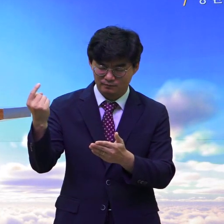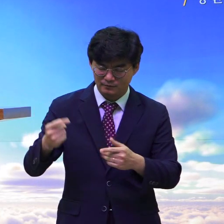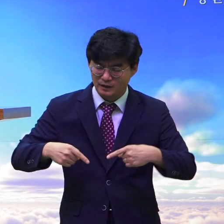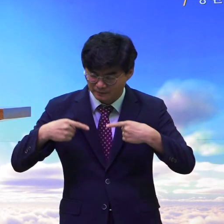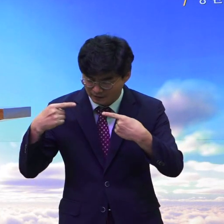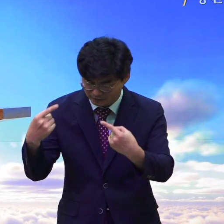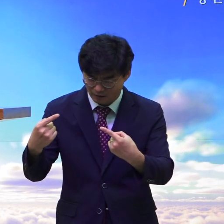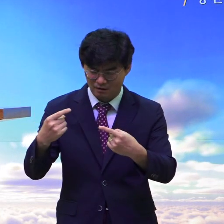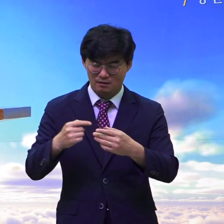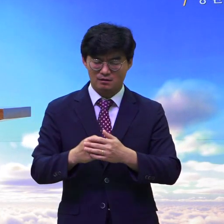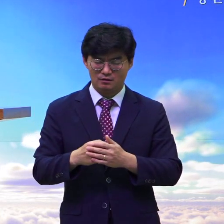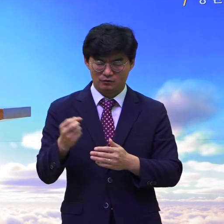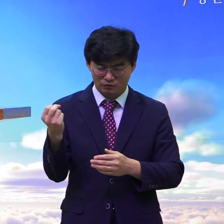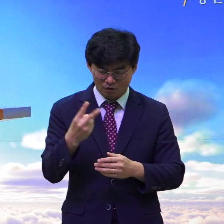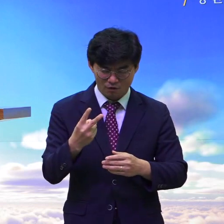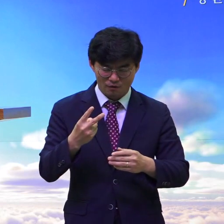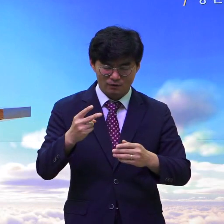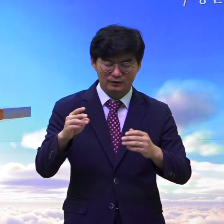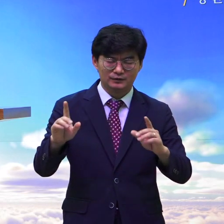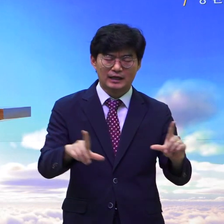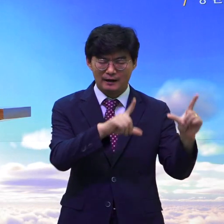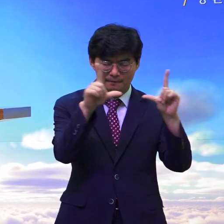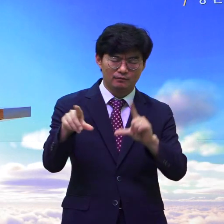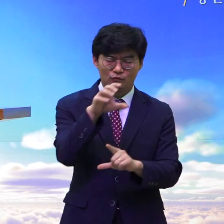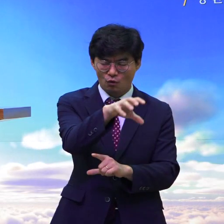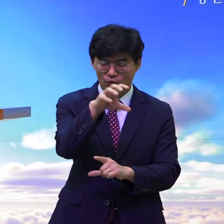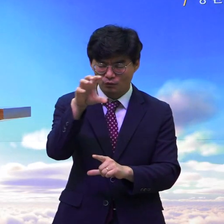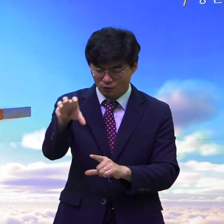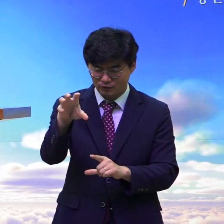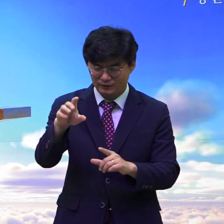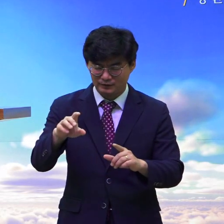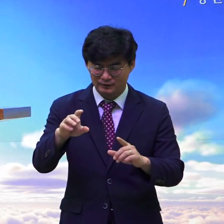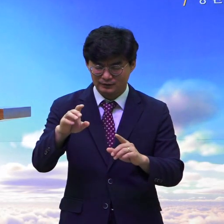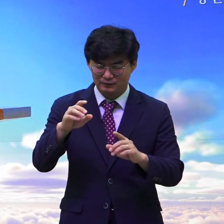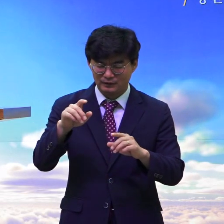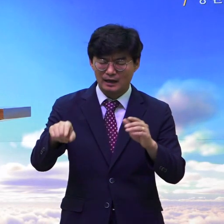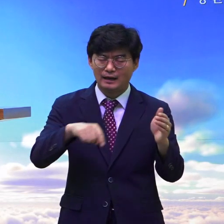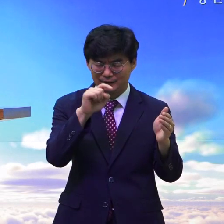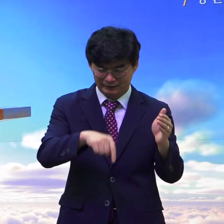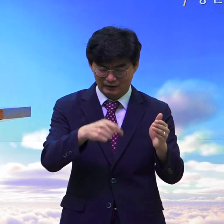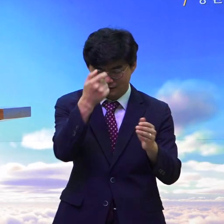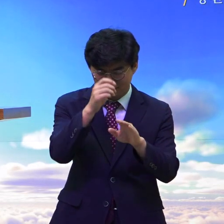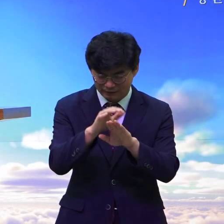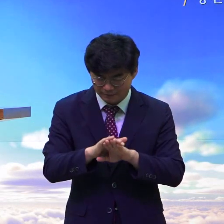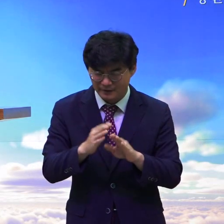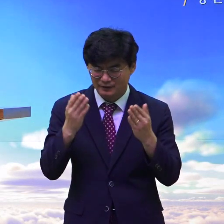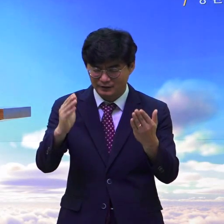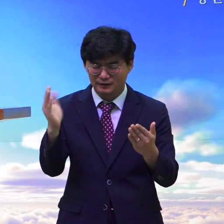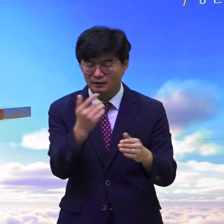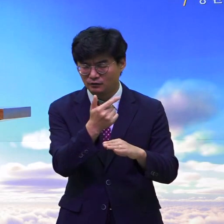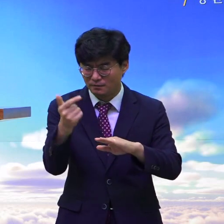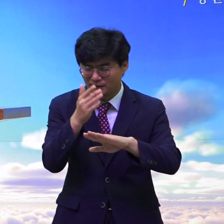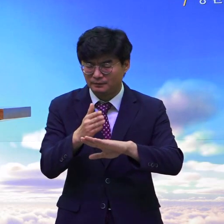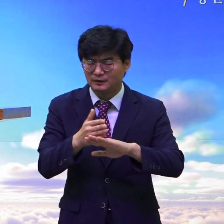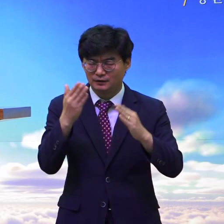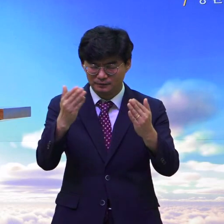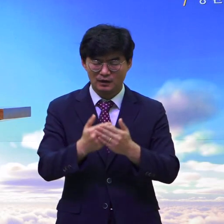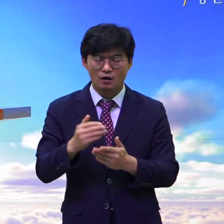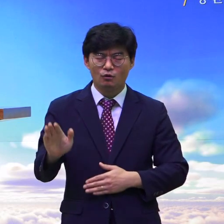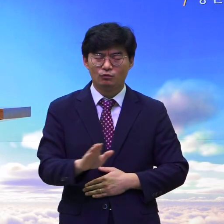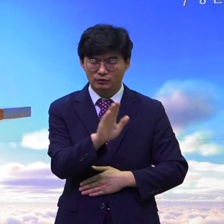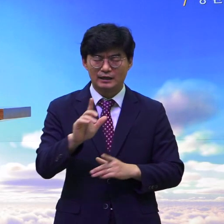앞에 현장에서 예배하며 영상으로 예배할 수 있게 인도하여 주신 것 감사합니다. 우리가 우리의